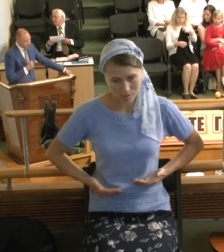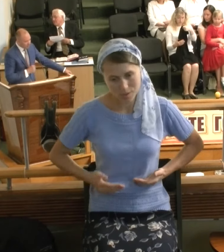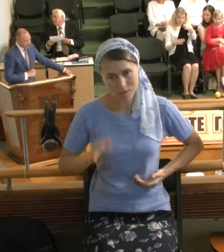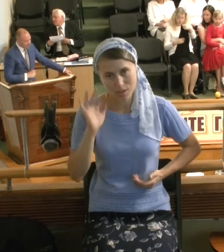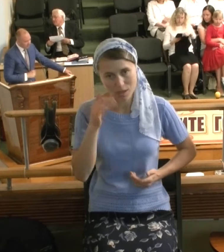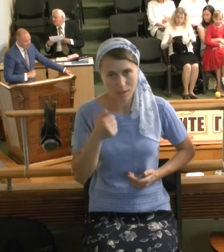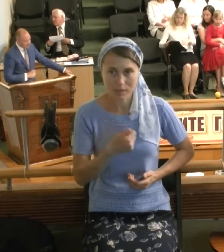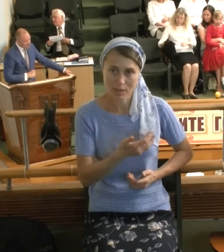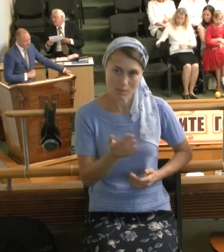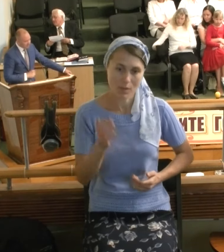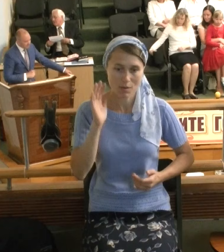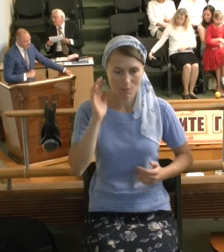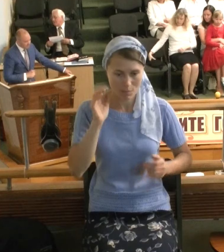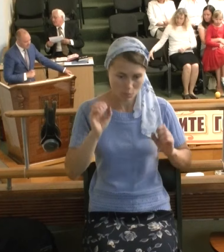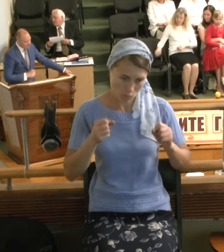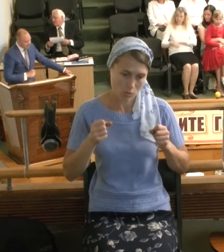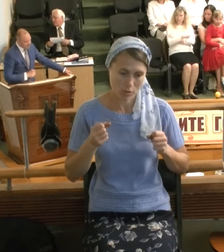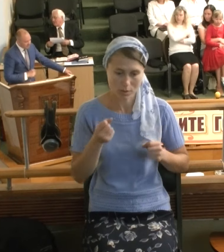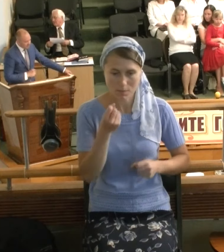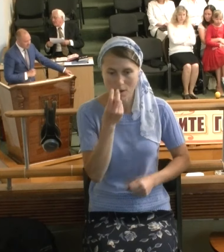посмотреть глубину своего сердца,